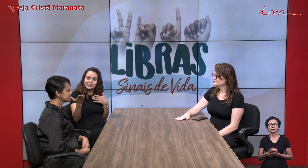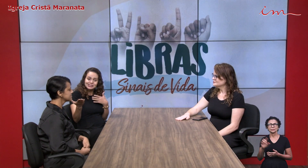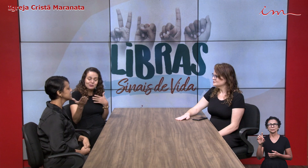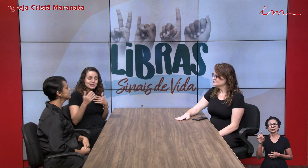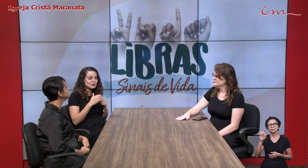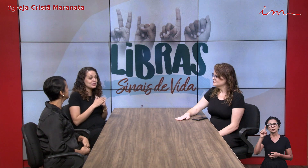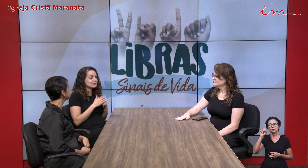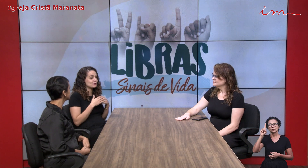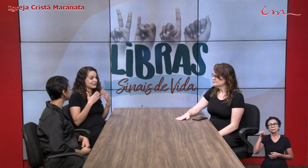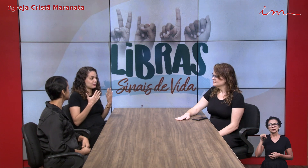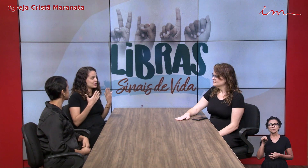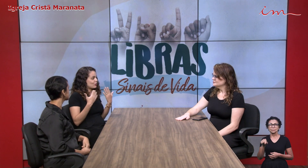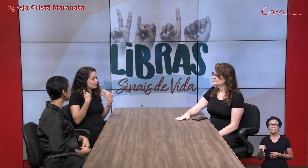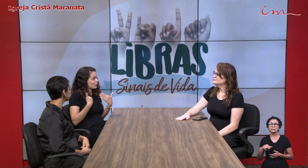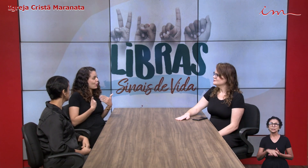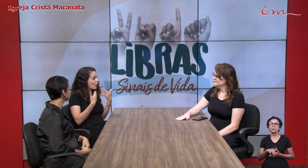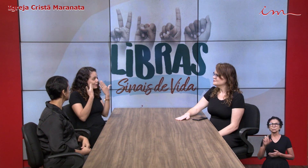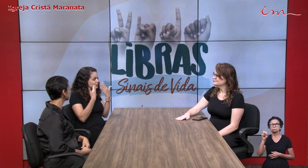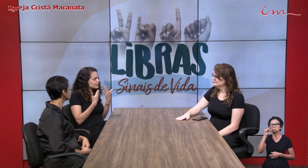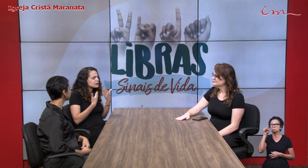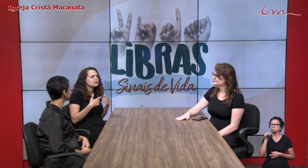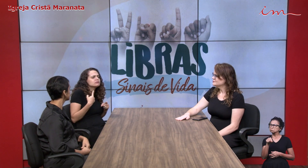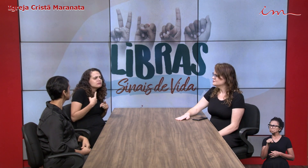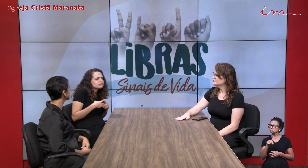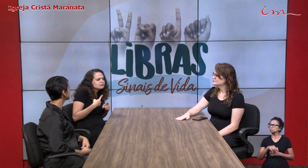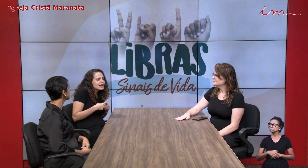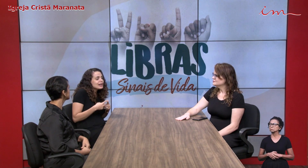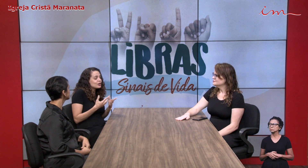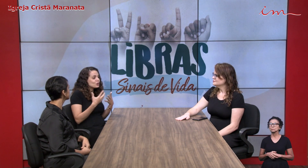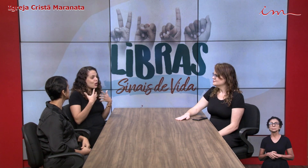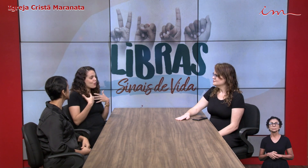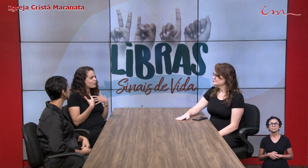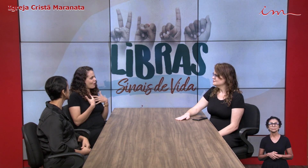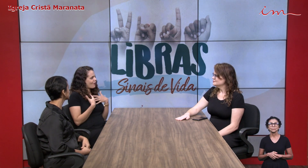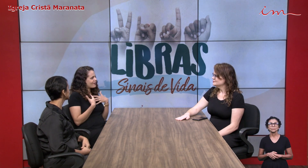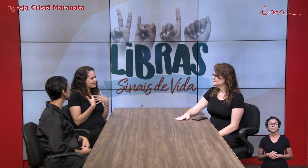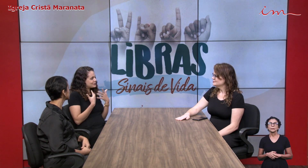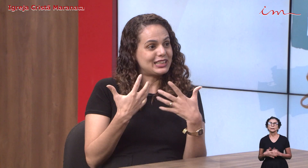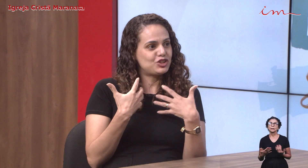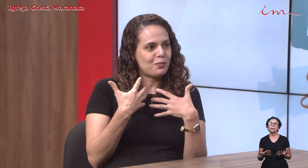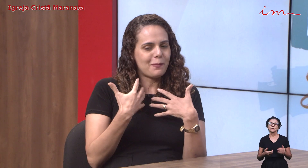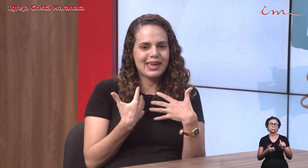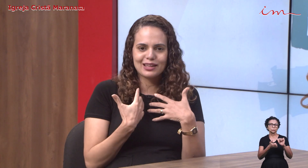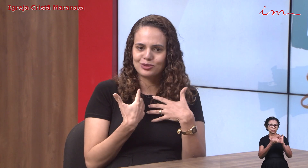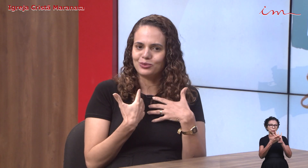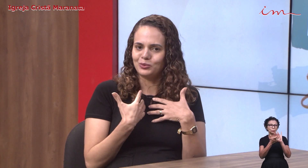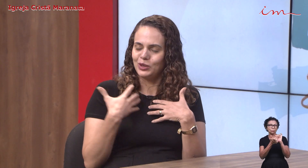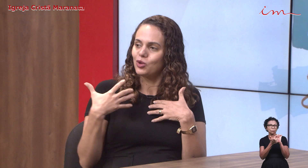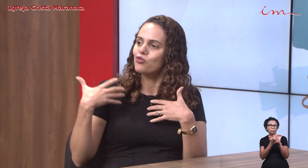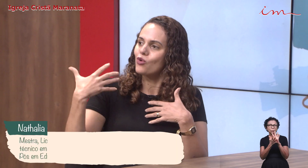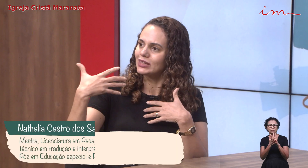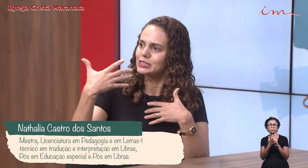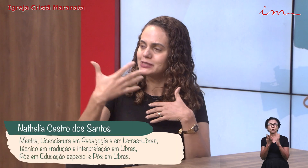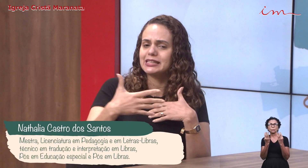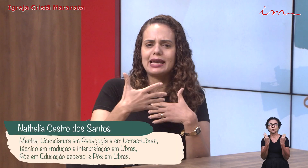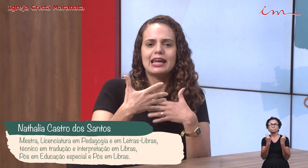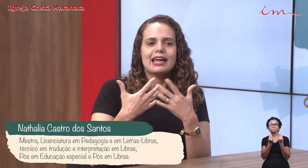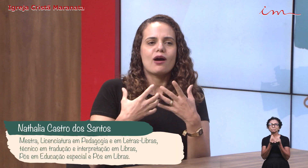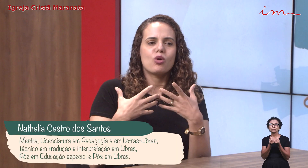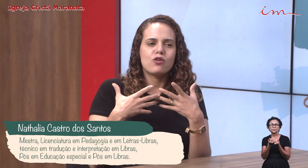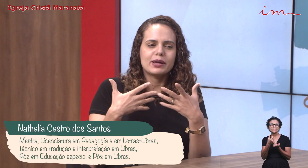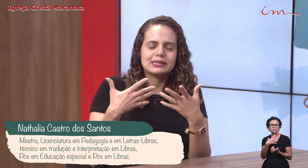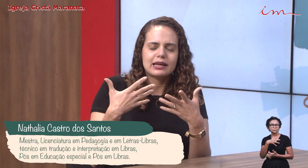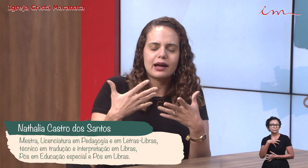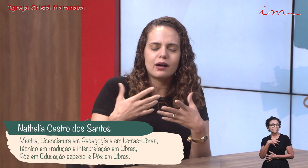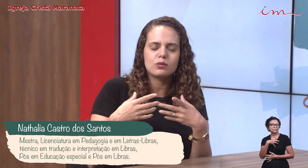exclamação. A exclamação. Isso você é a emoção do seu corpo e do seu espírito. No louvor, o sentimento do que o louvor está expressando, se ele